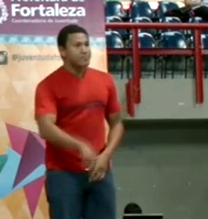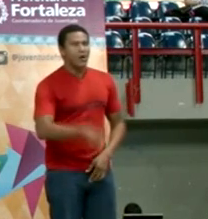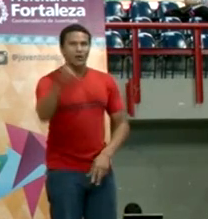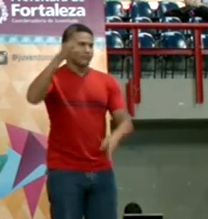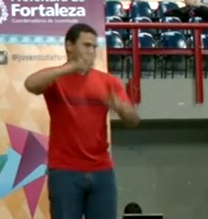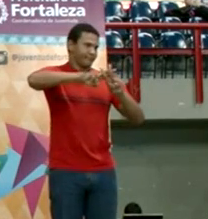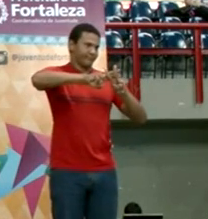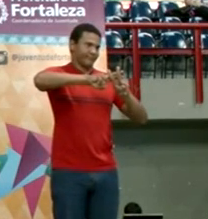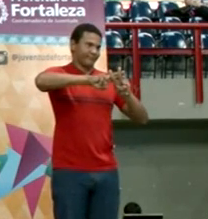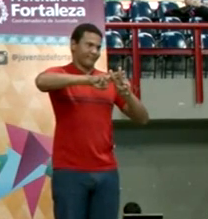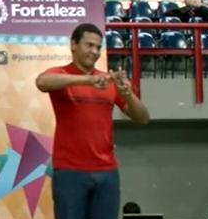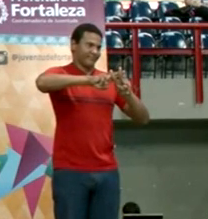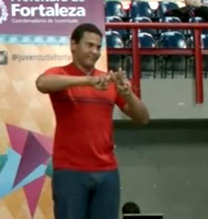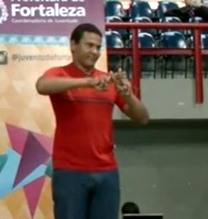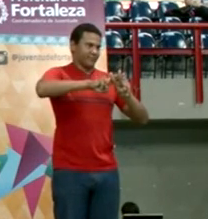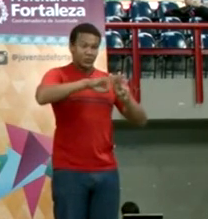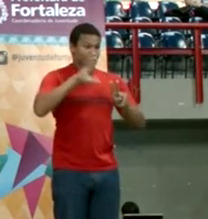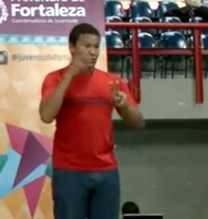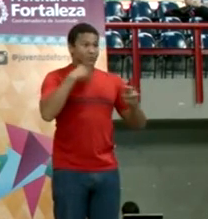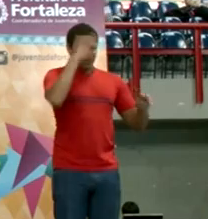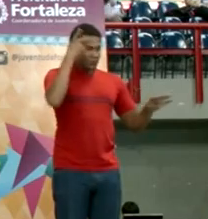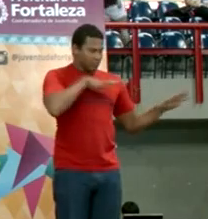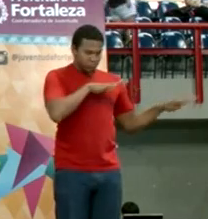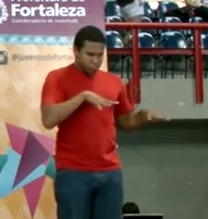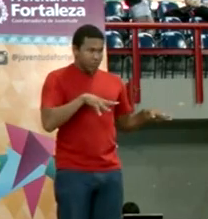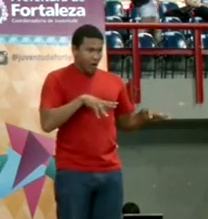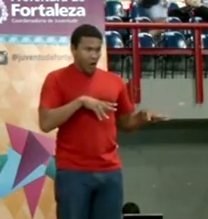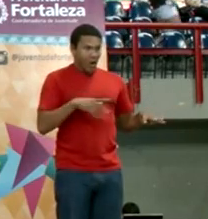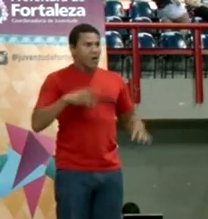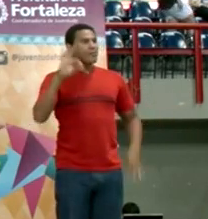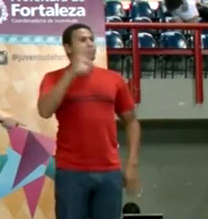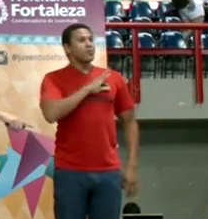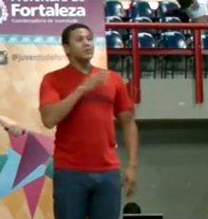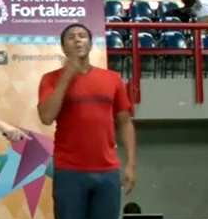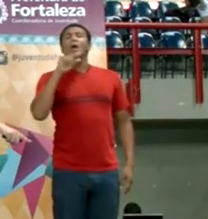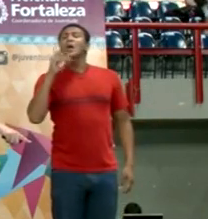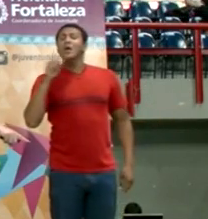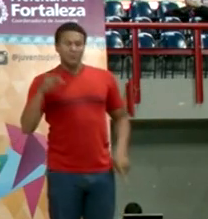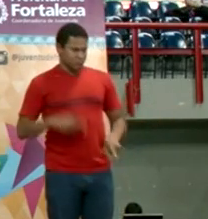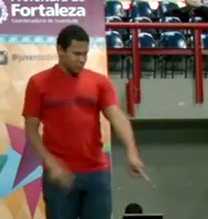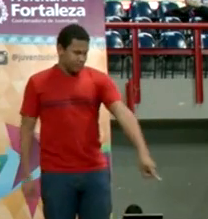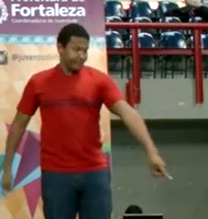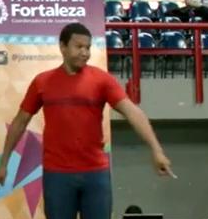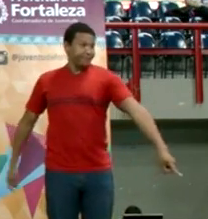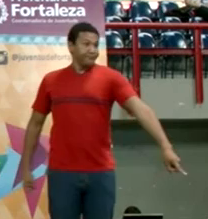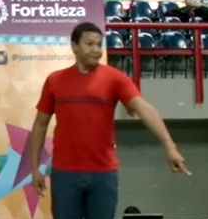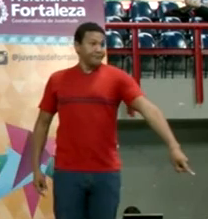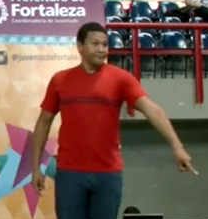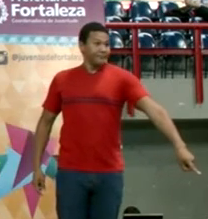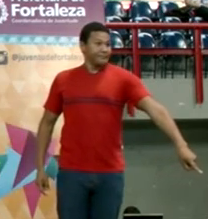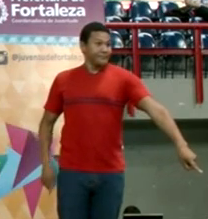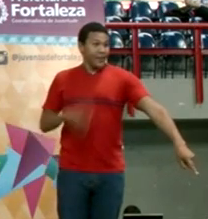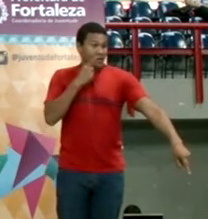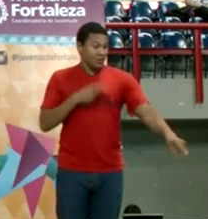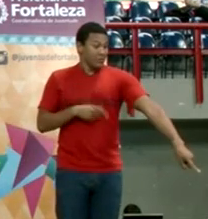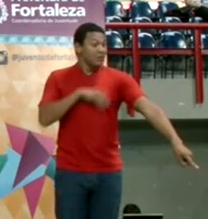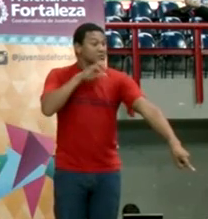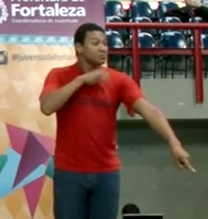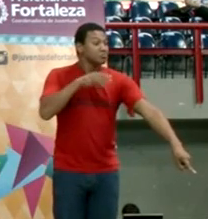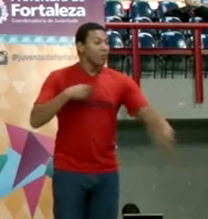preso, né? Porque todo mundo viu que foi ele. Quando a polícia chegou, quem foi? Isso aí, ó, que está ali, todo ralado ali, ó. O que está vomitando